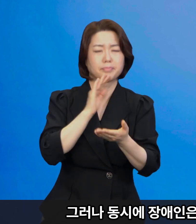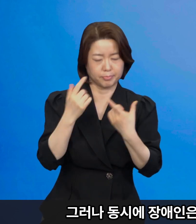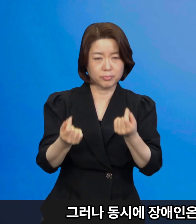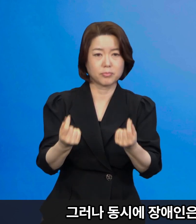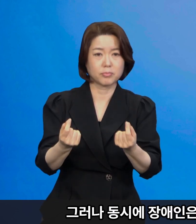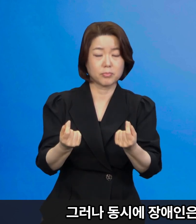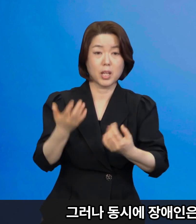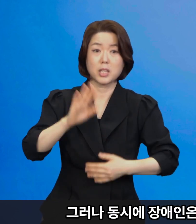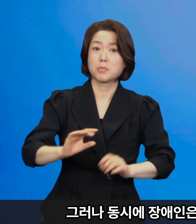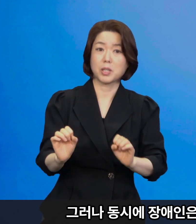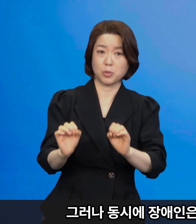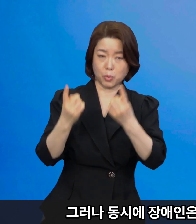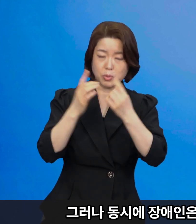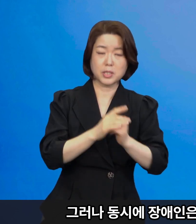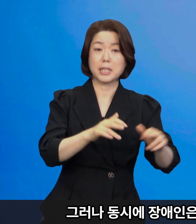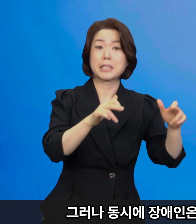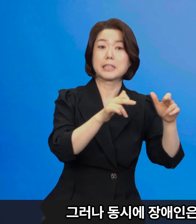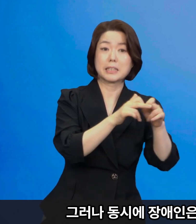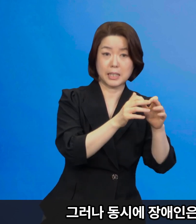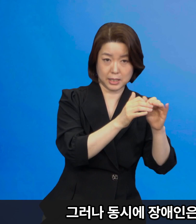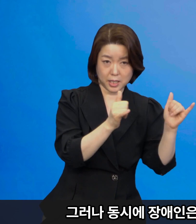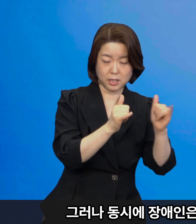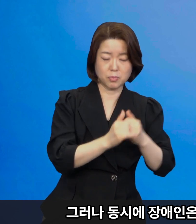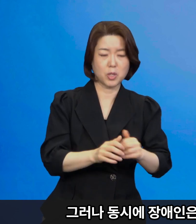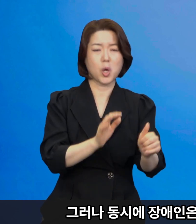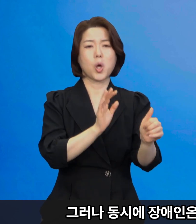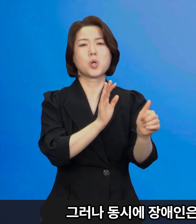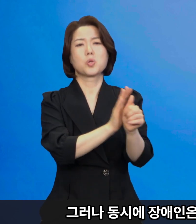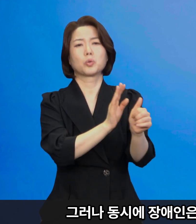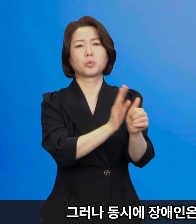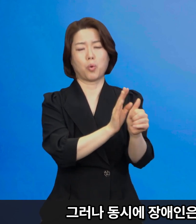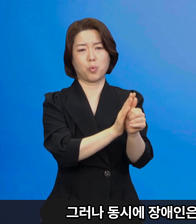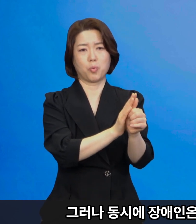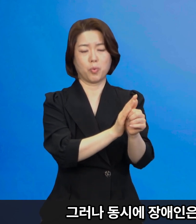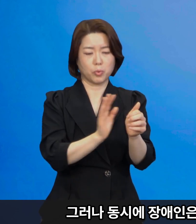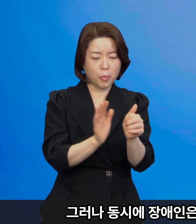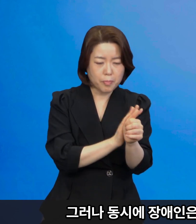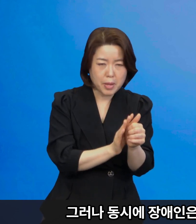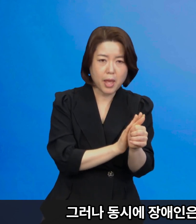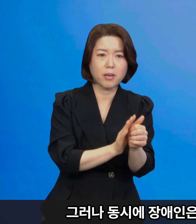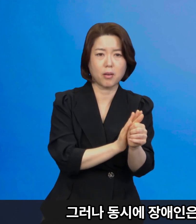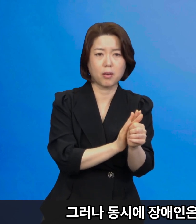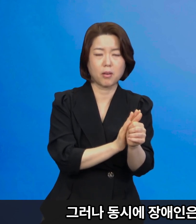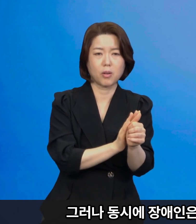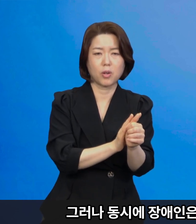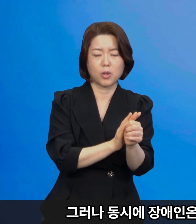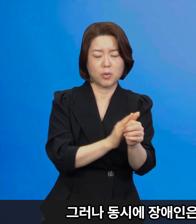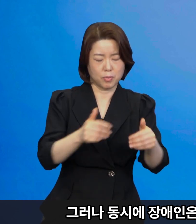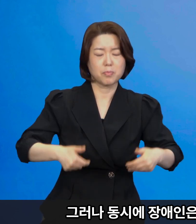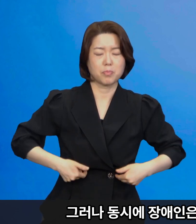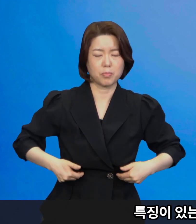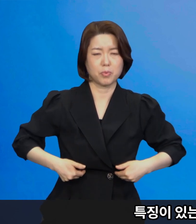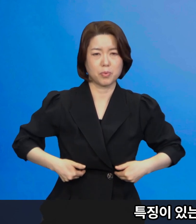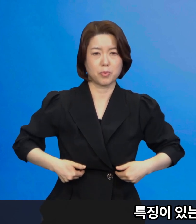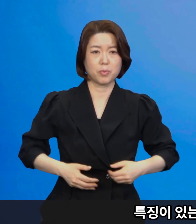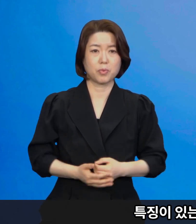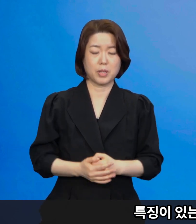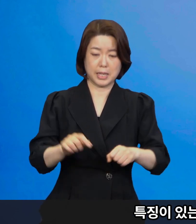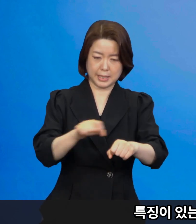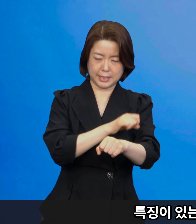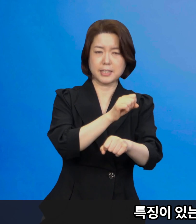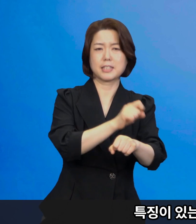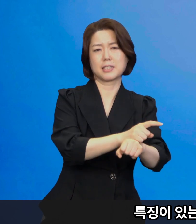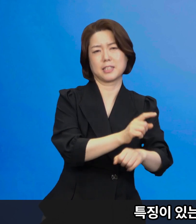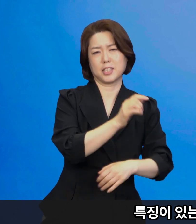그러나 동시에 장애인은 도움의 손길과 배려가 필요한